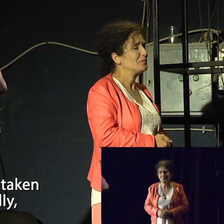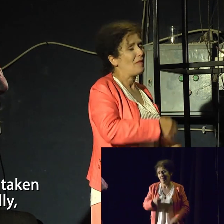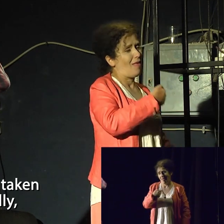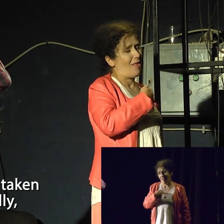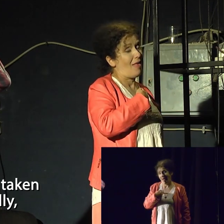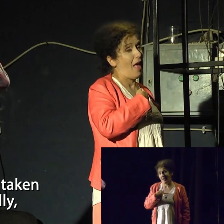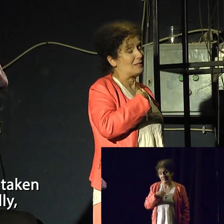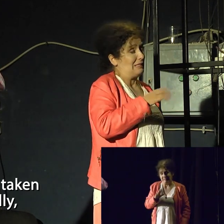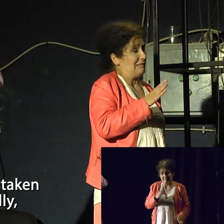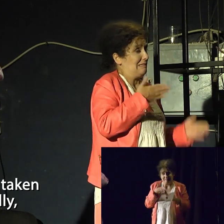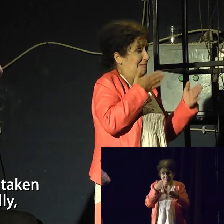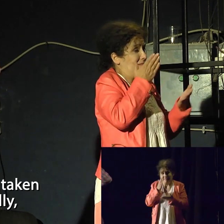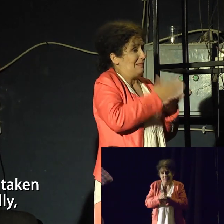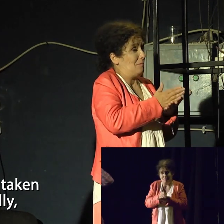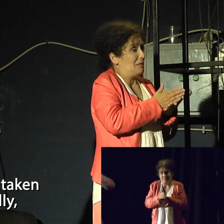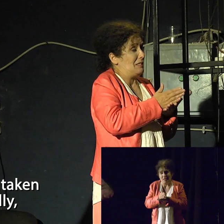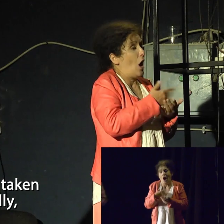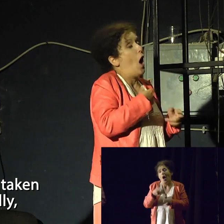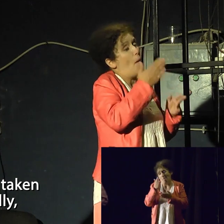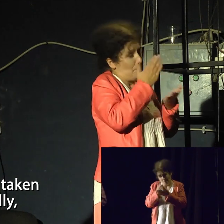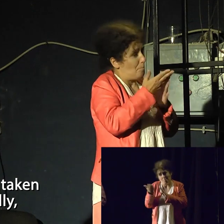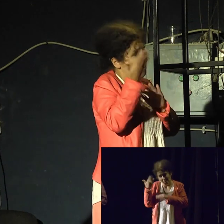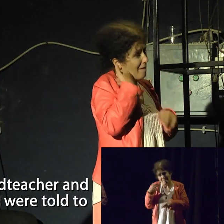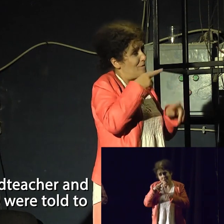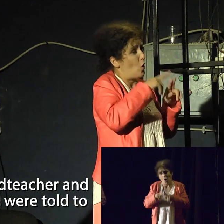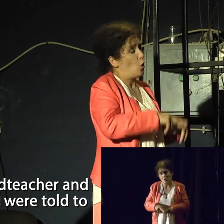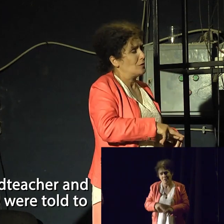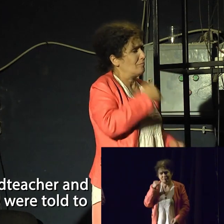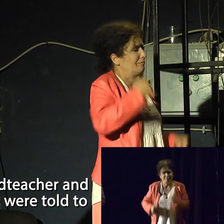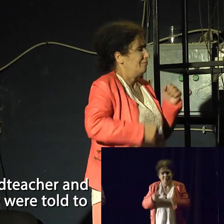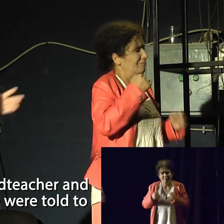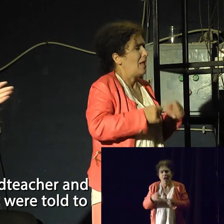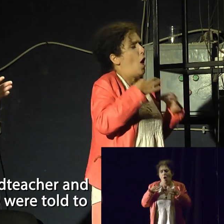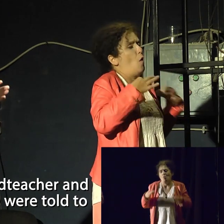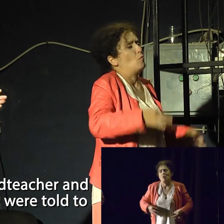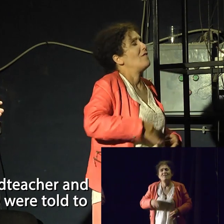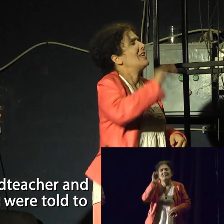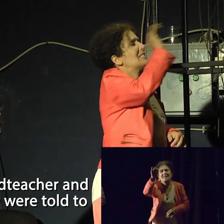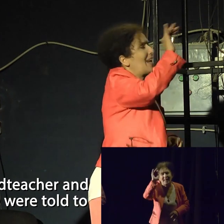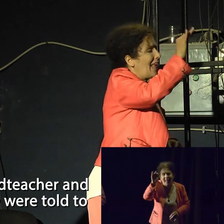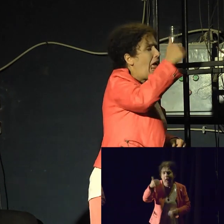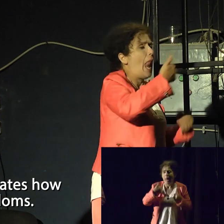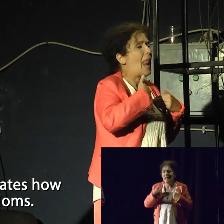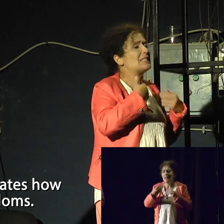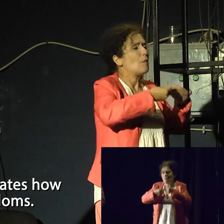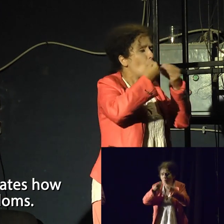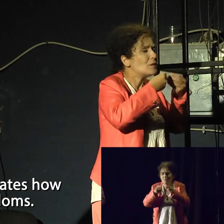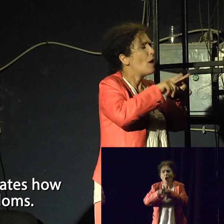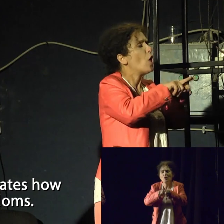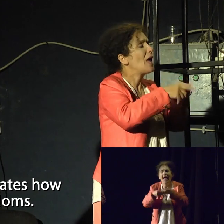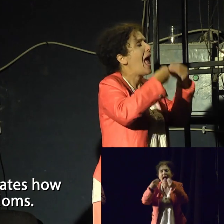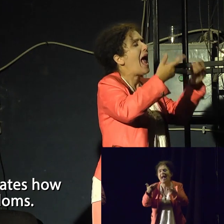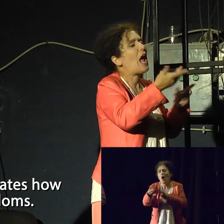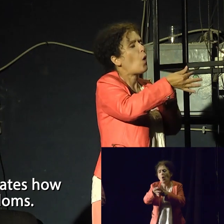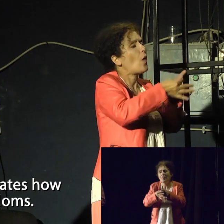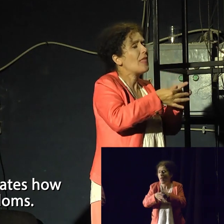Јас буквалиста си бев и си останав. Истрчав горе кај класната и реков: професорке, на нас не кажа да им објасниме на другарчињата како се